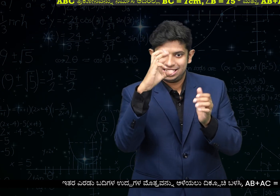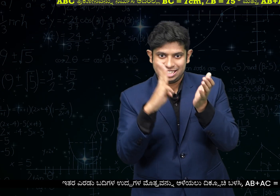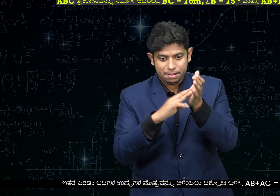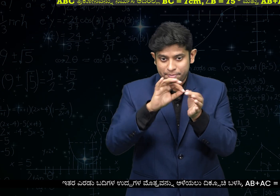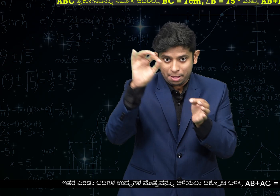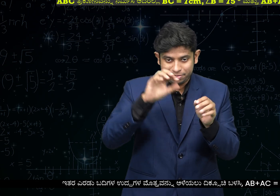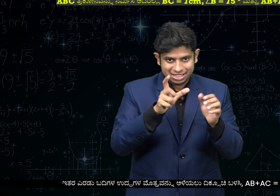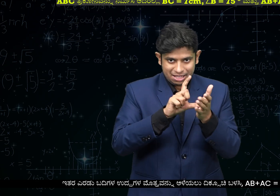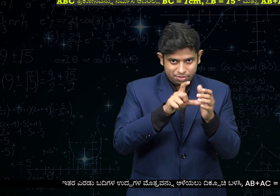ಸೆಂಟಿಮೀಟರ್.